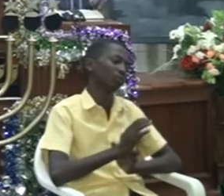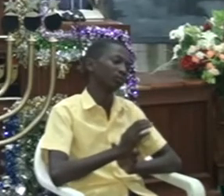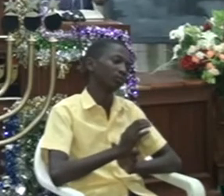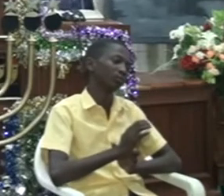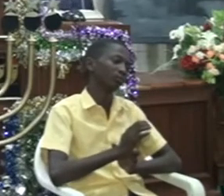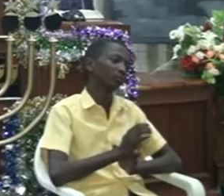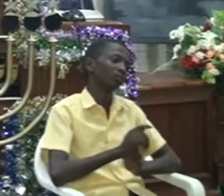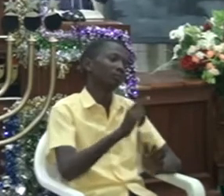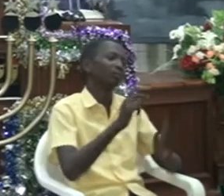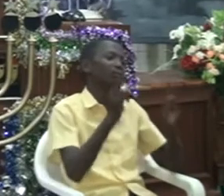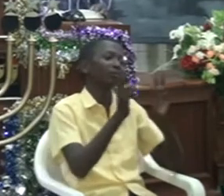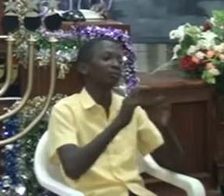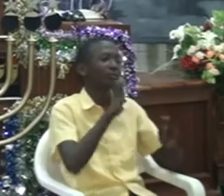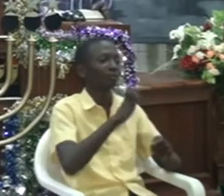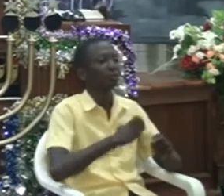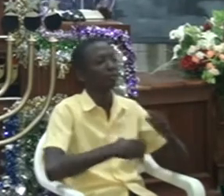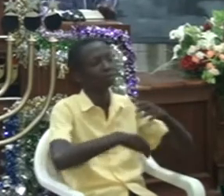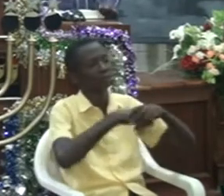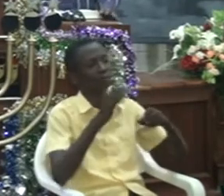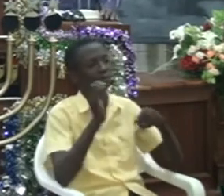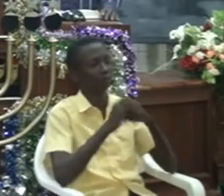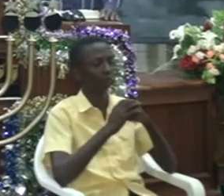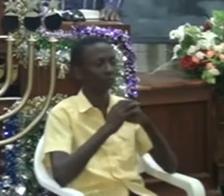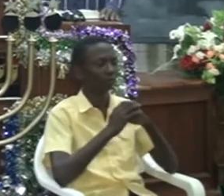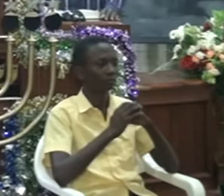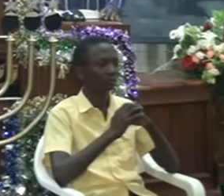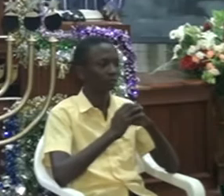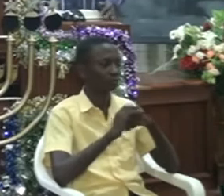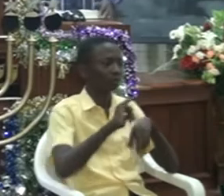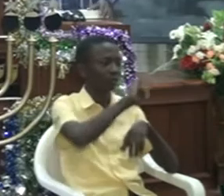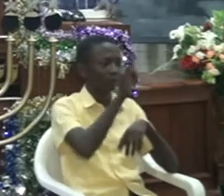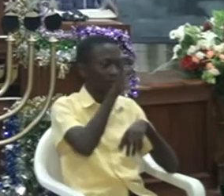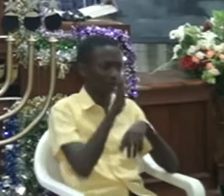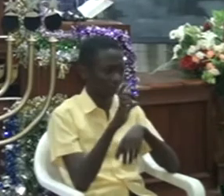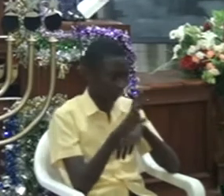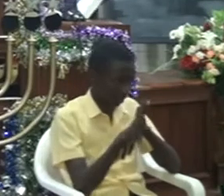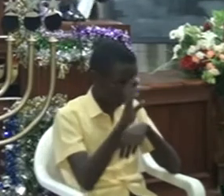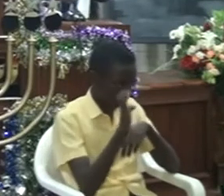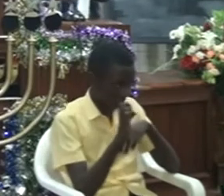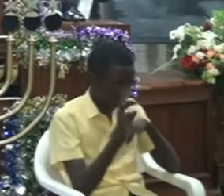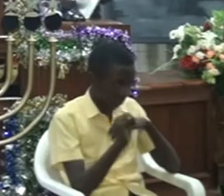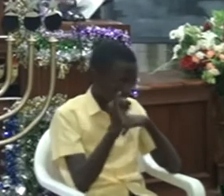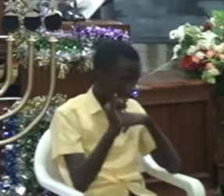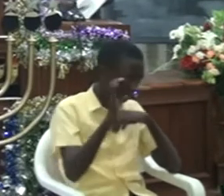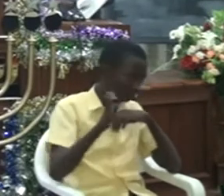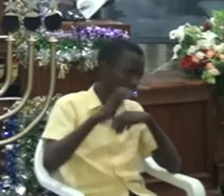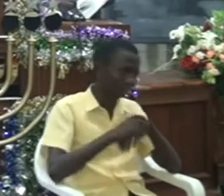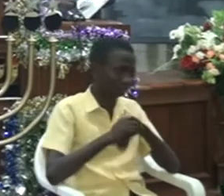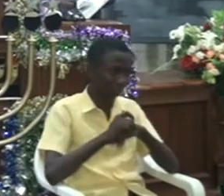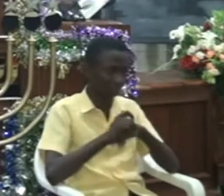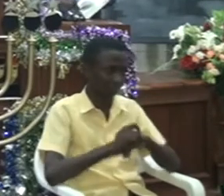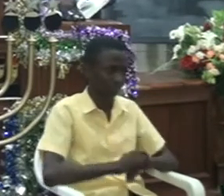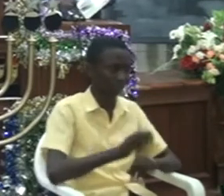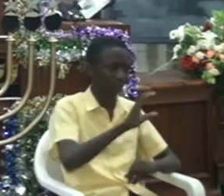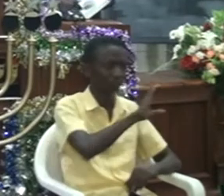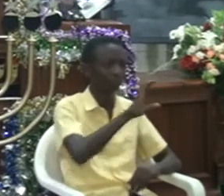Na mwingine yote watu wakakimbilia kule. Jérémie. Twende mkitabu wa Yeremia.